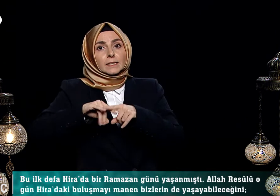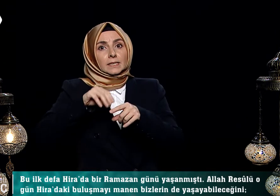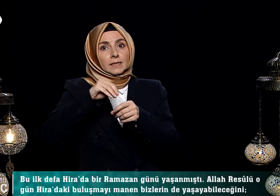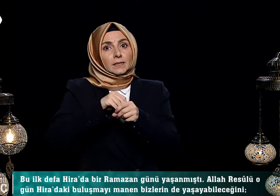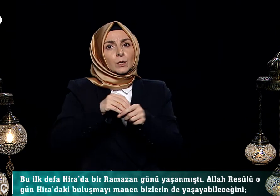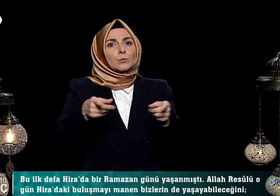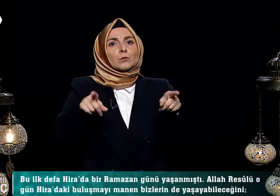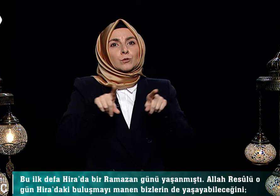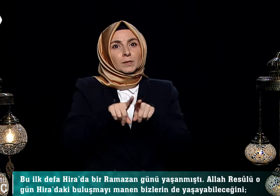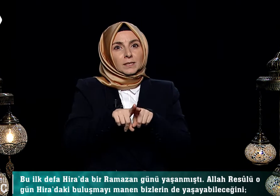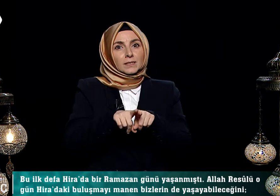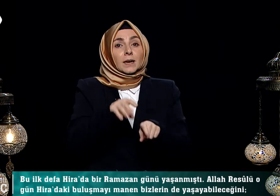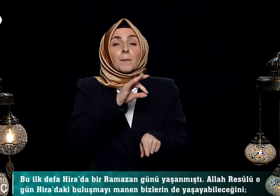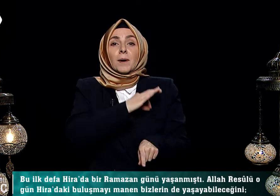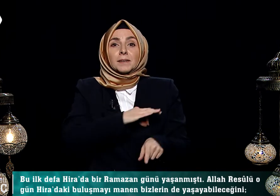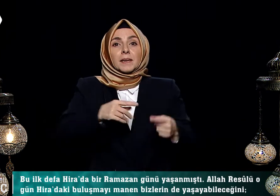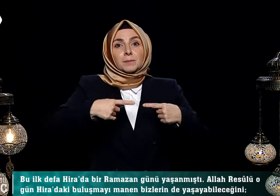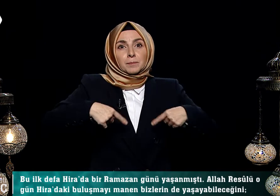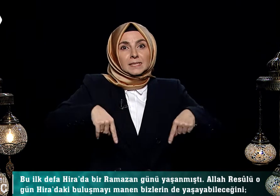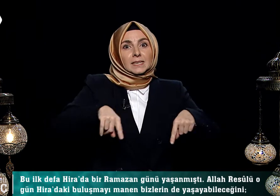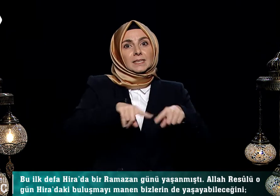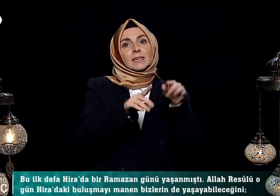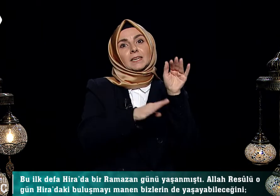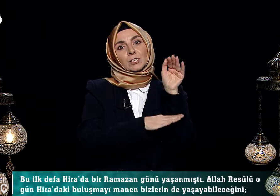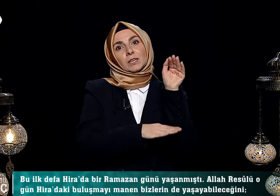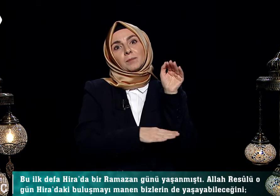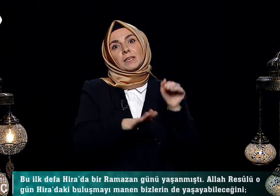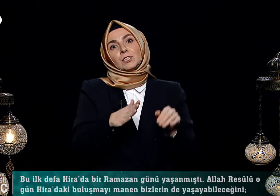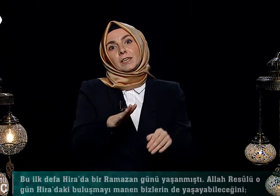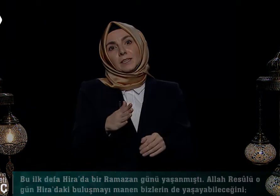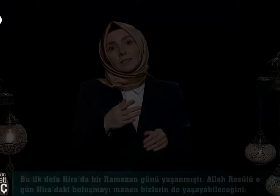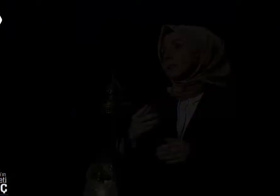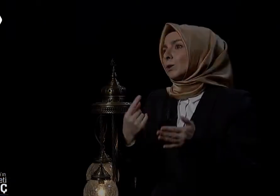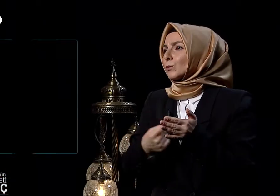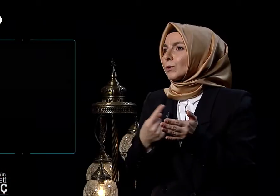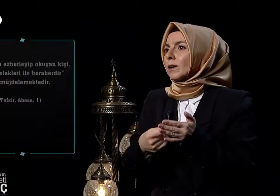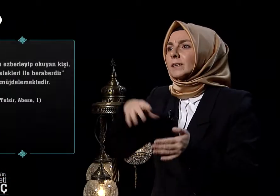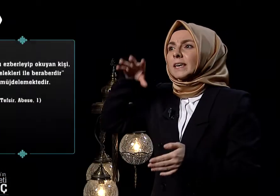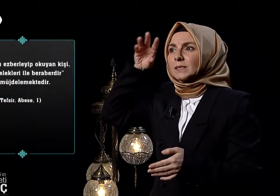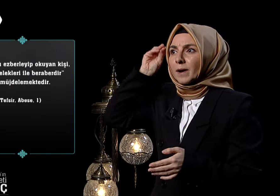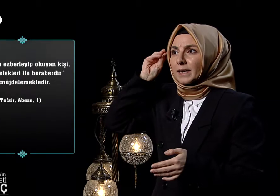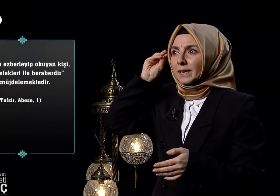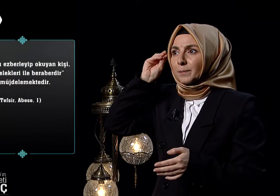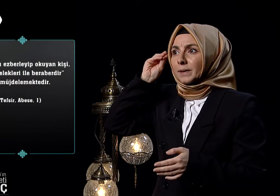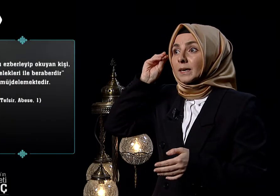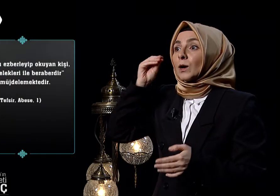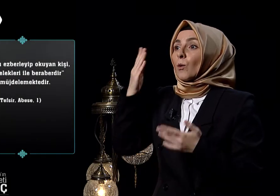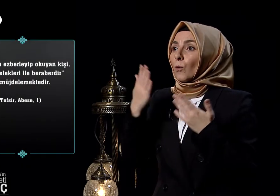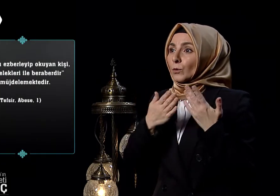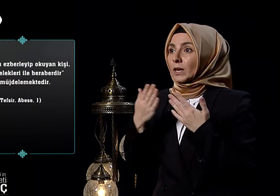Hira'daki buluşmayı manen bizlerin de yaşayabileceğini, Kur'an'ı ezberleyip okuyan